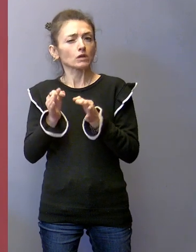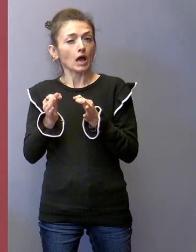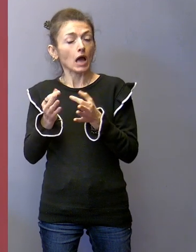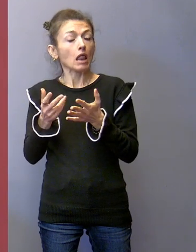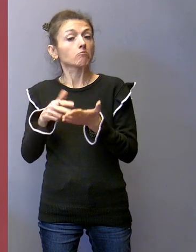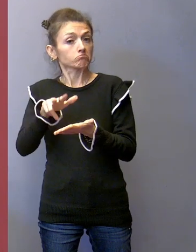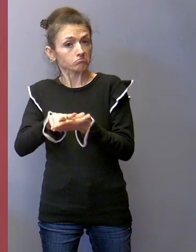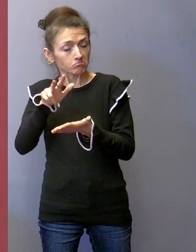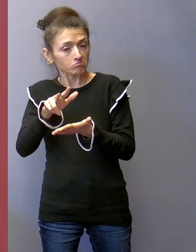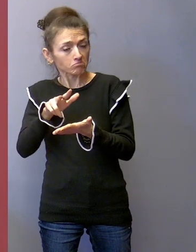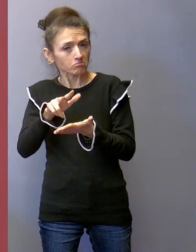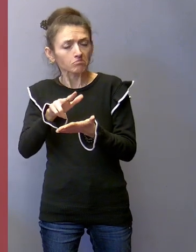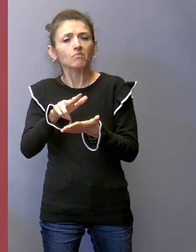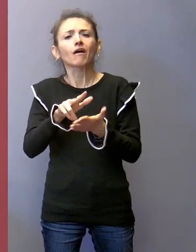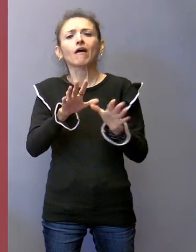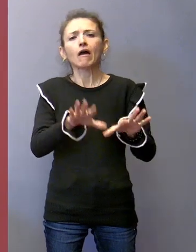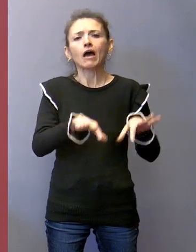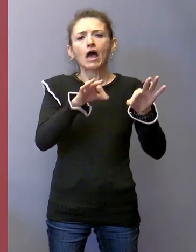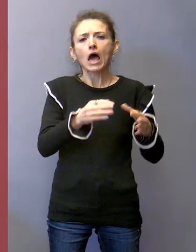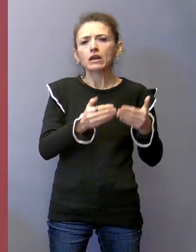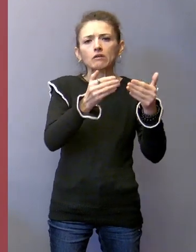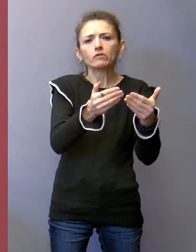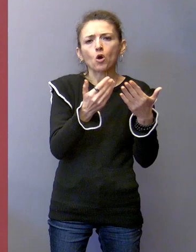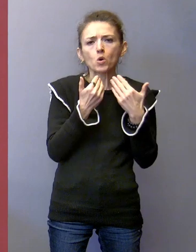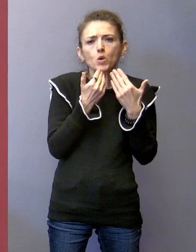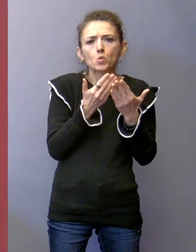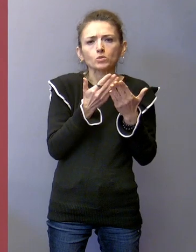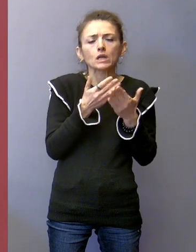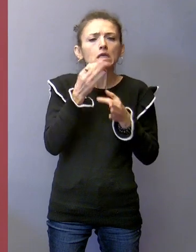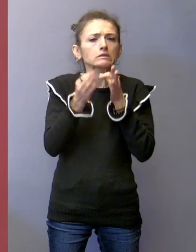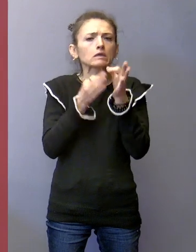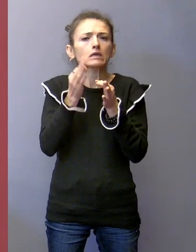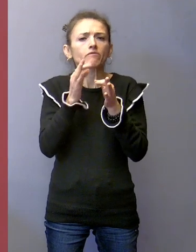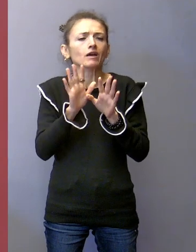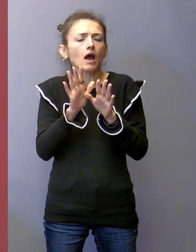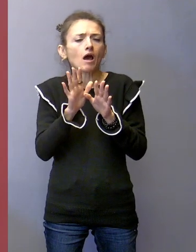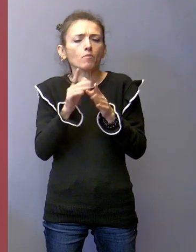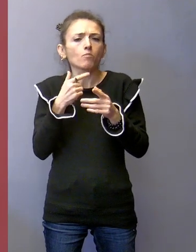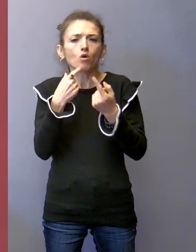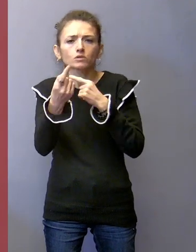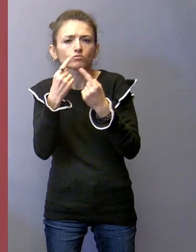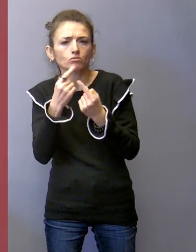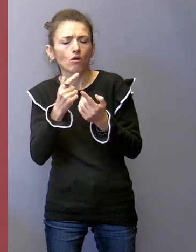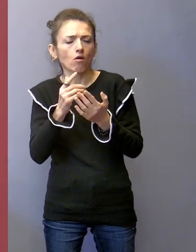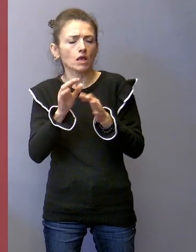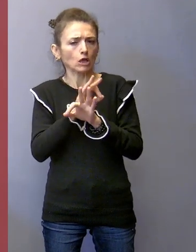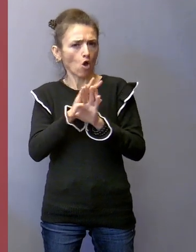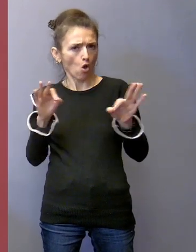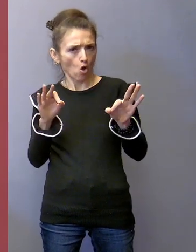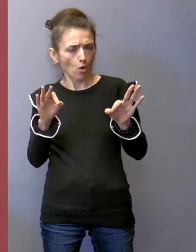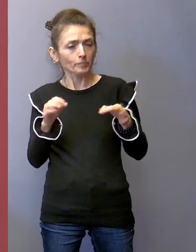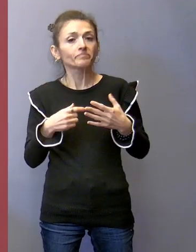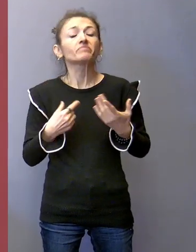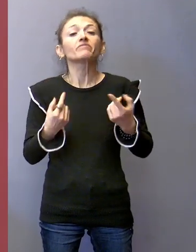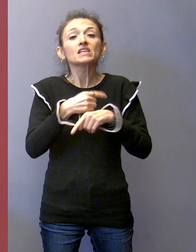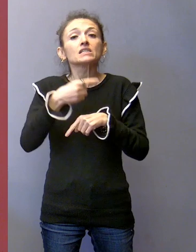il rinvio è inutile trattarlo Perché si dice non si tratta proprio la questione viceversa se anche ammessa